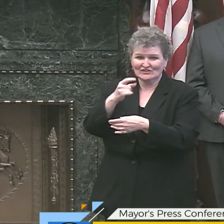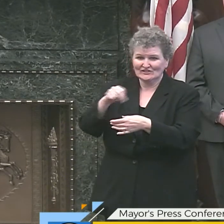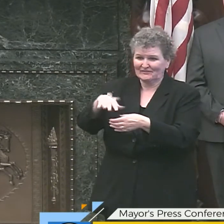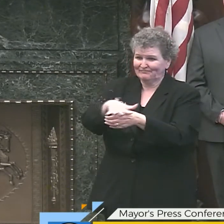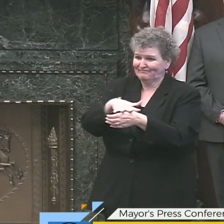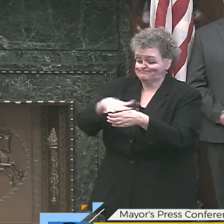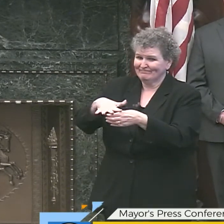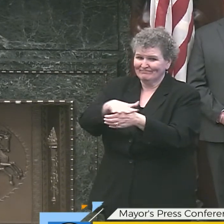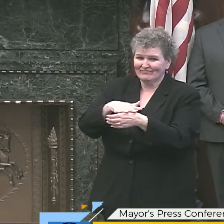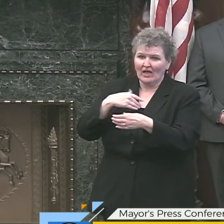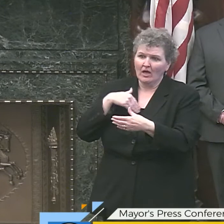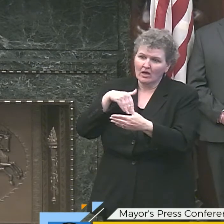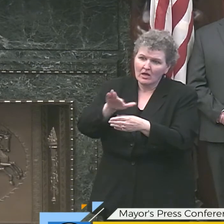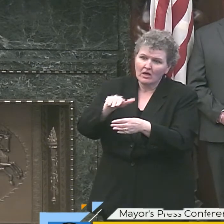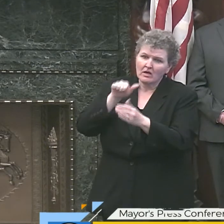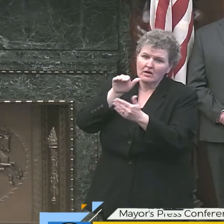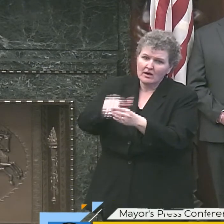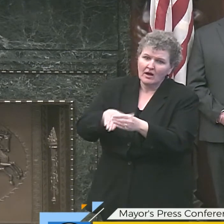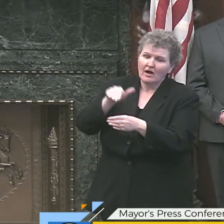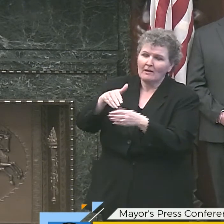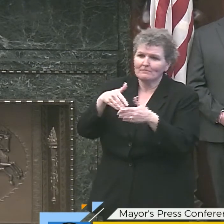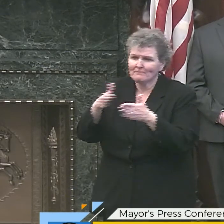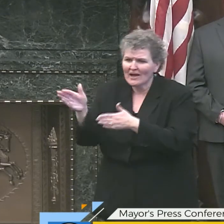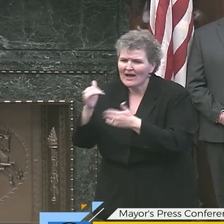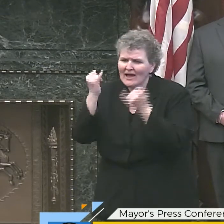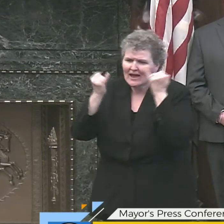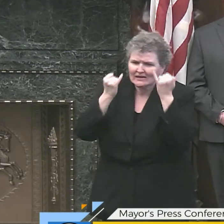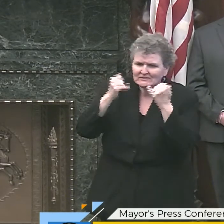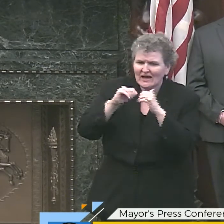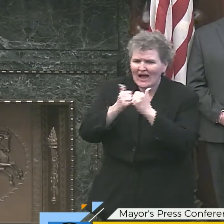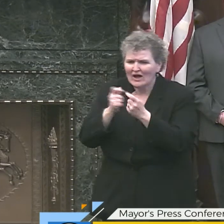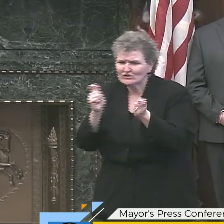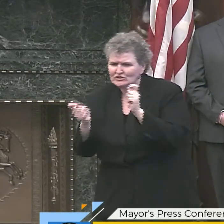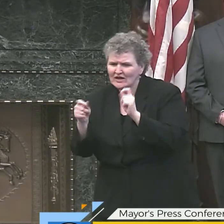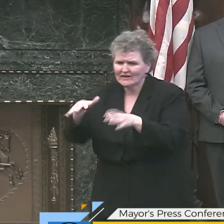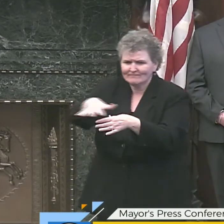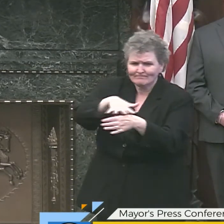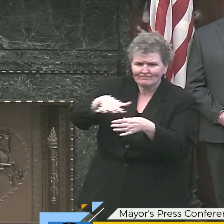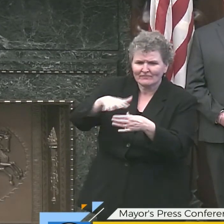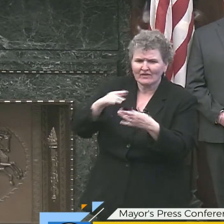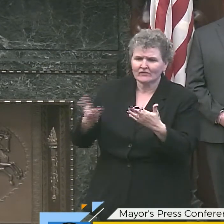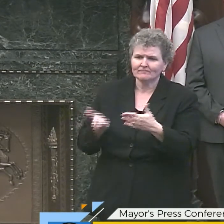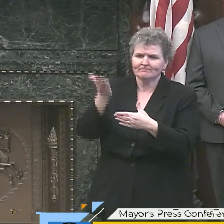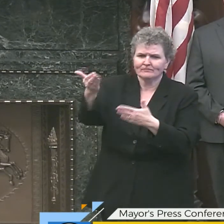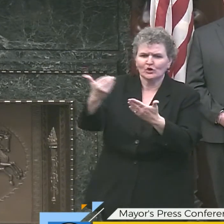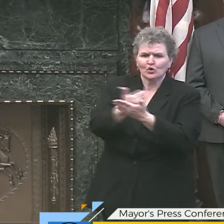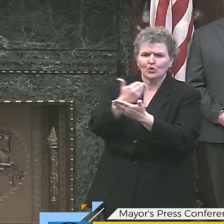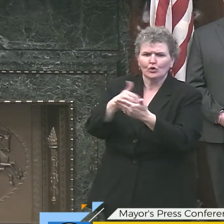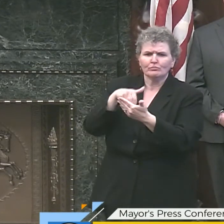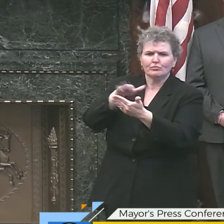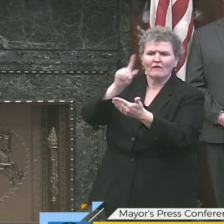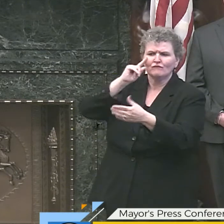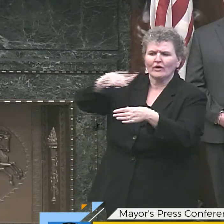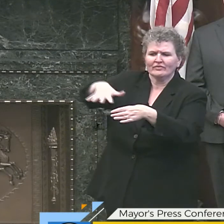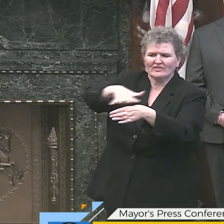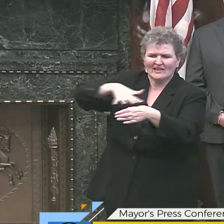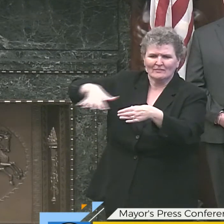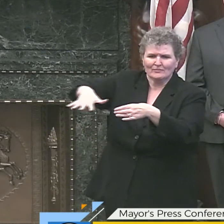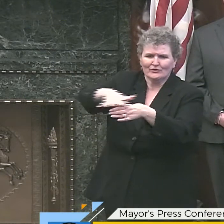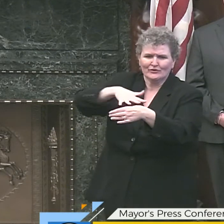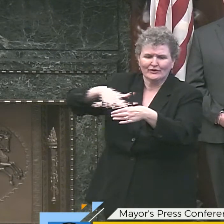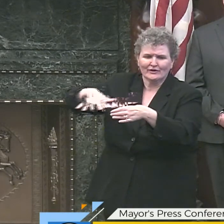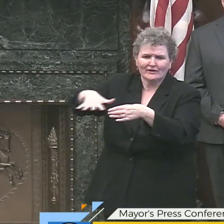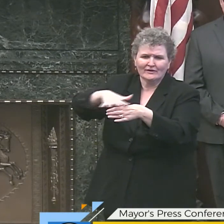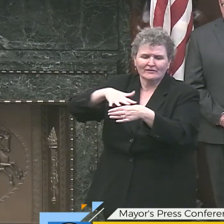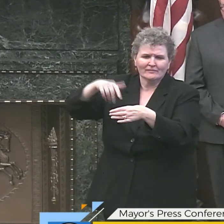tactics and hope to provide a new tactic in the near future. Okay,